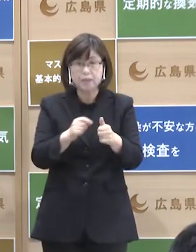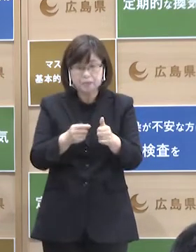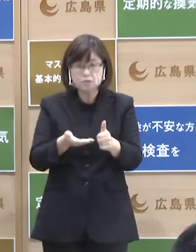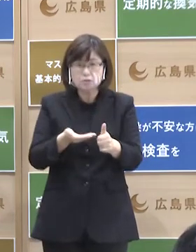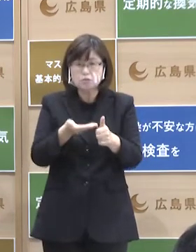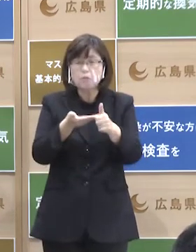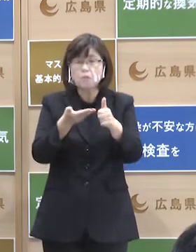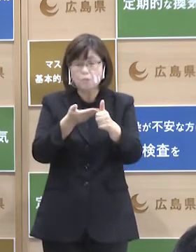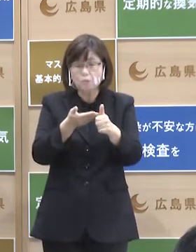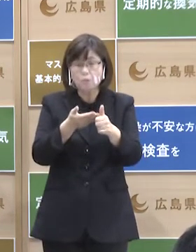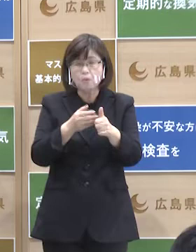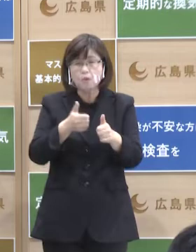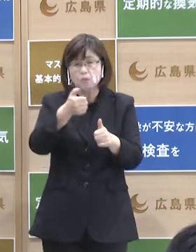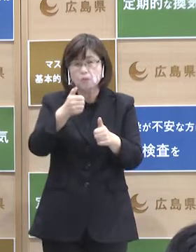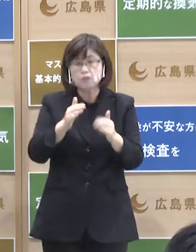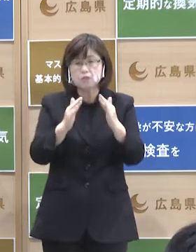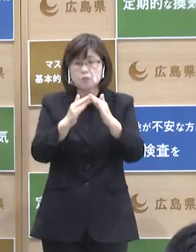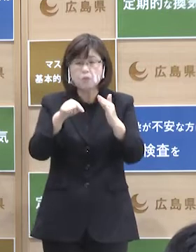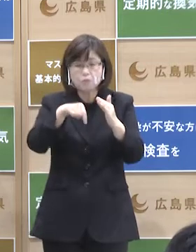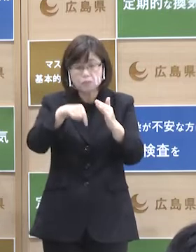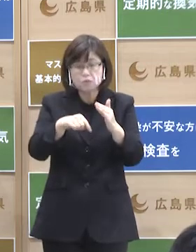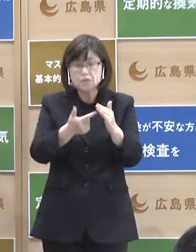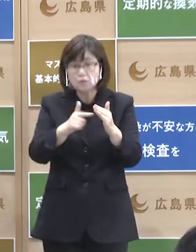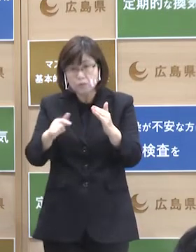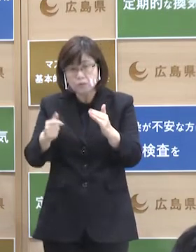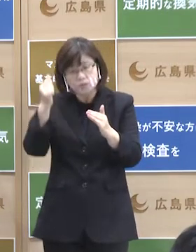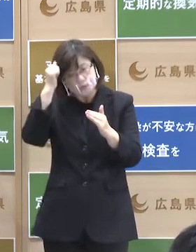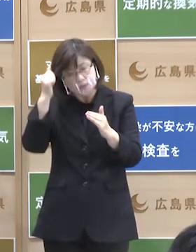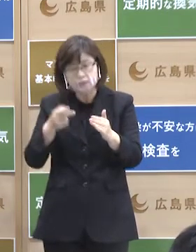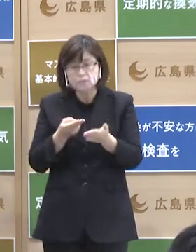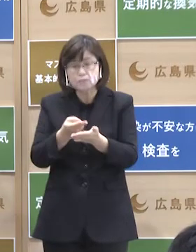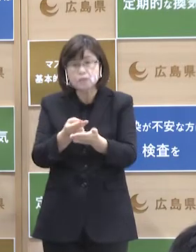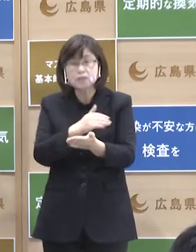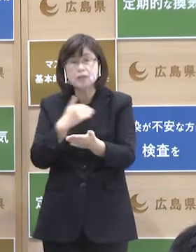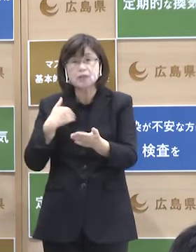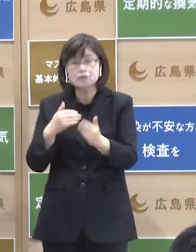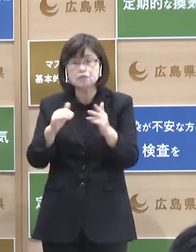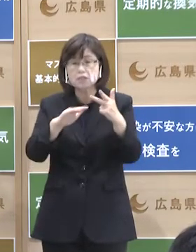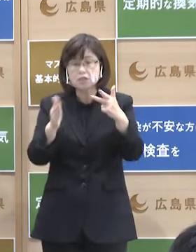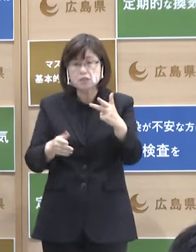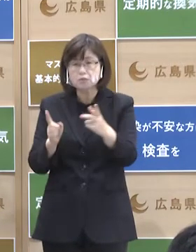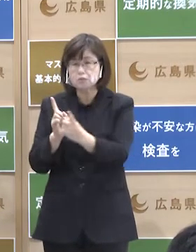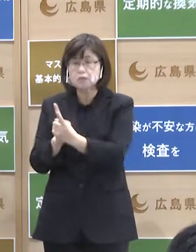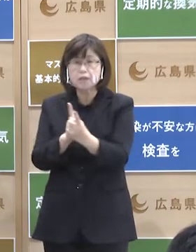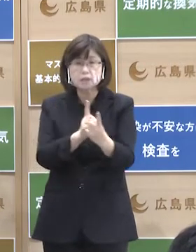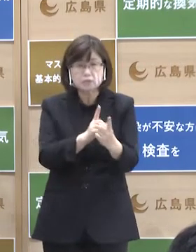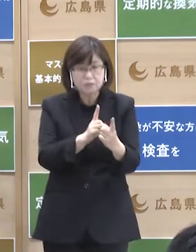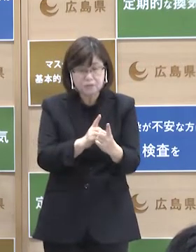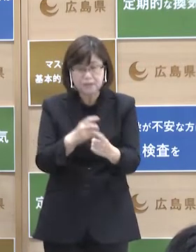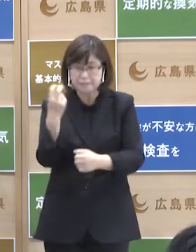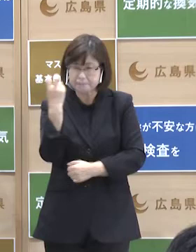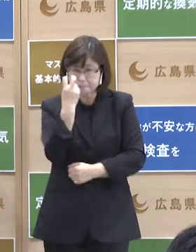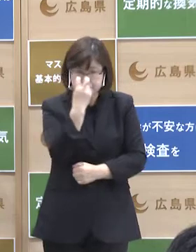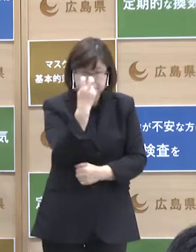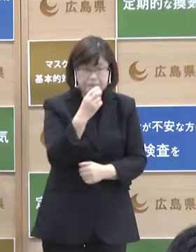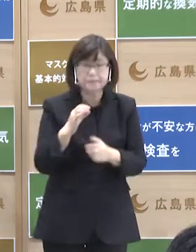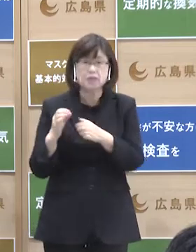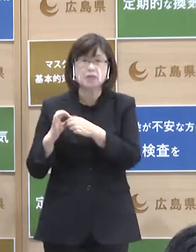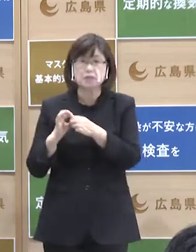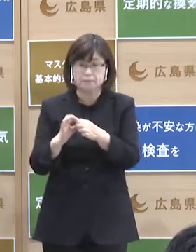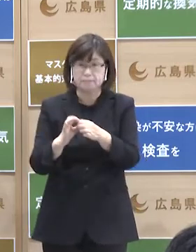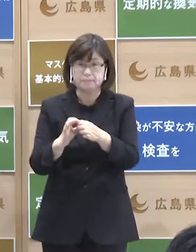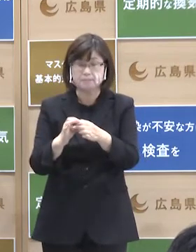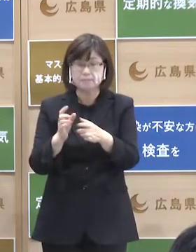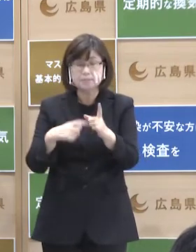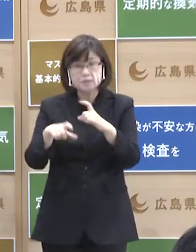ホームなどの入所施設を対象に勤怠検査を実施しておりますが、これ